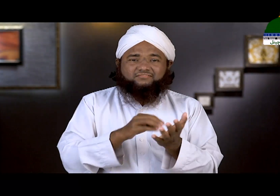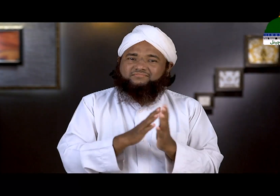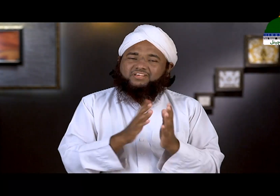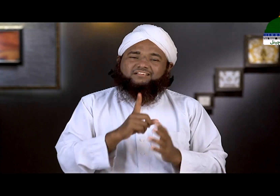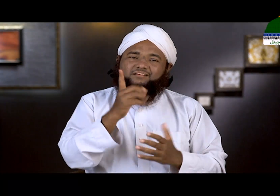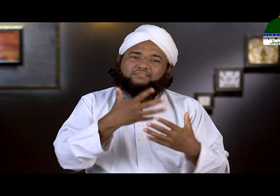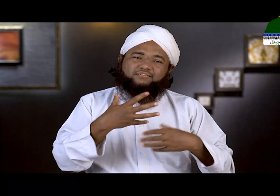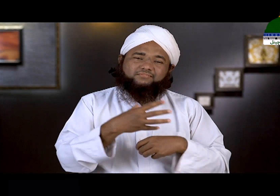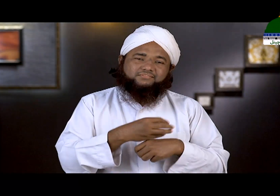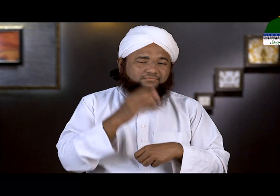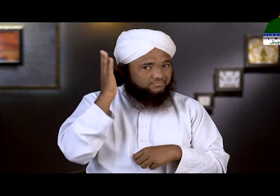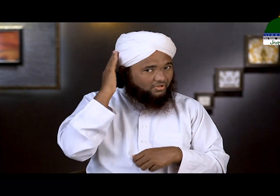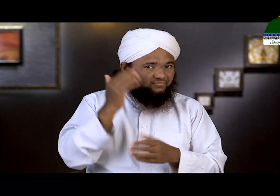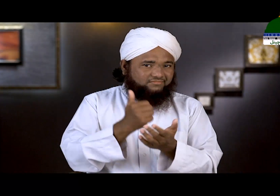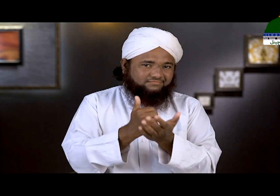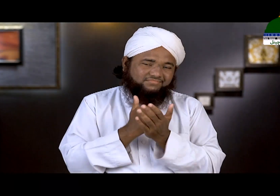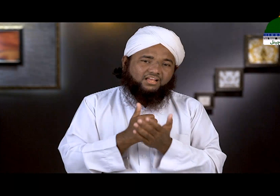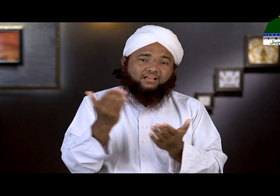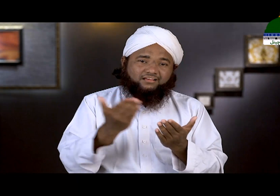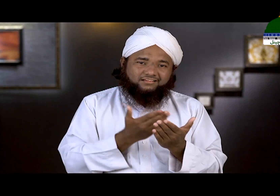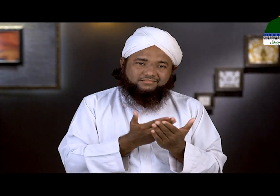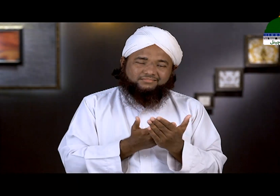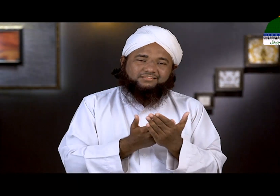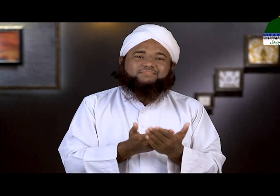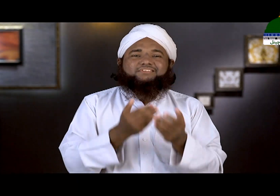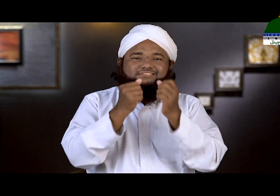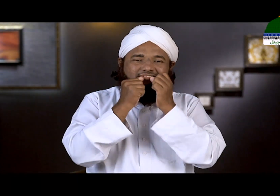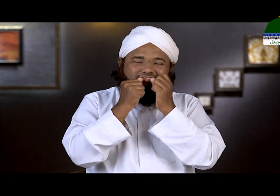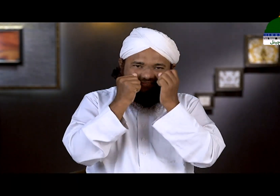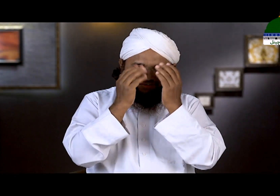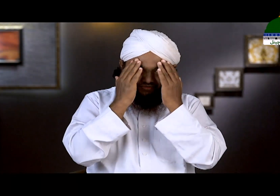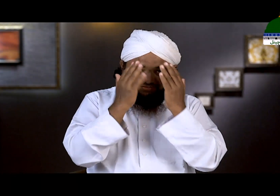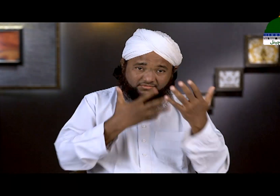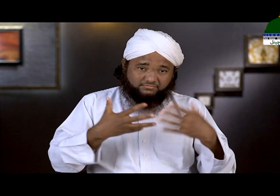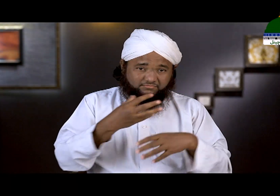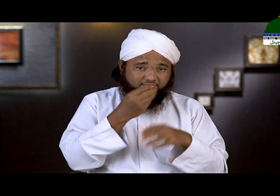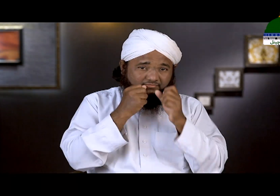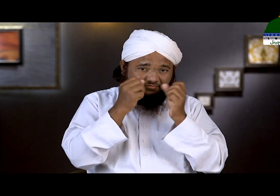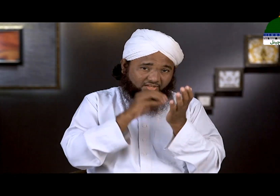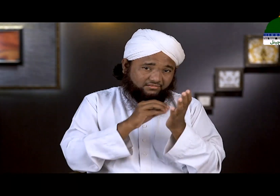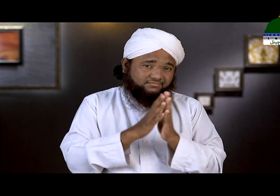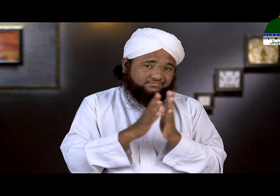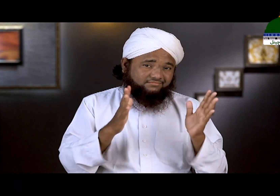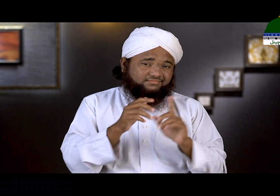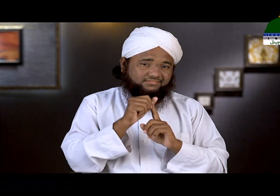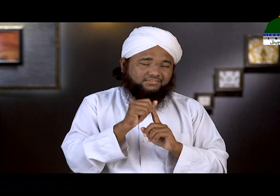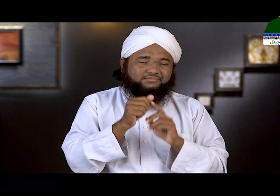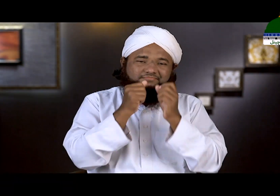رہیں۔ اللہ پاک ہم سب کو توفیق عطا فرمائے، آمین بجاہ النبی الامین صلی اللہ علیہ